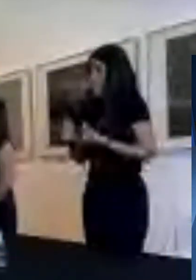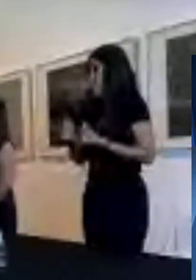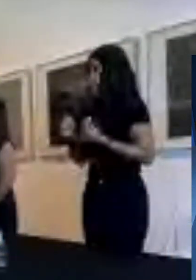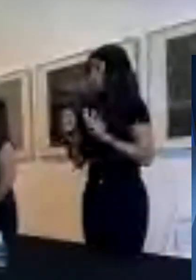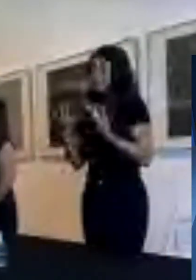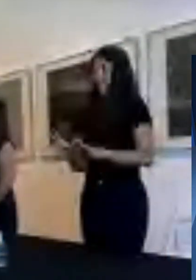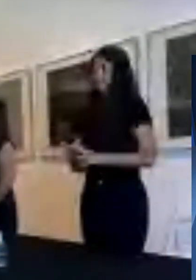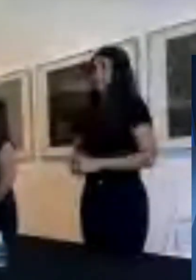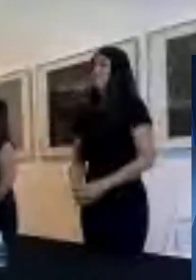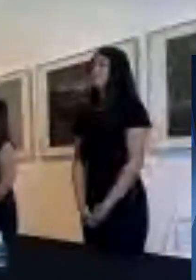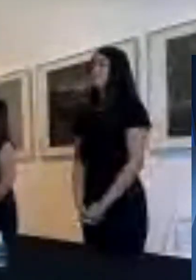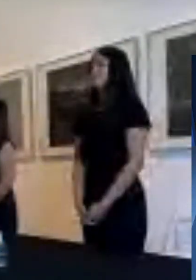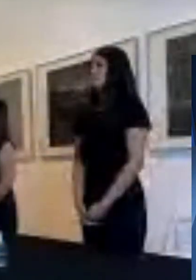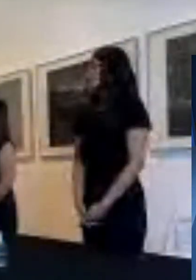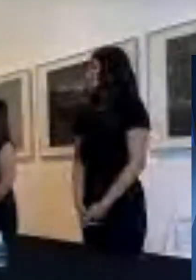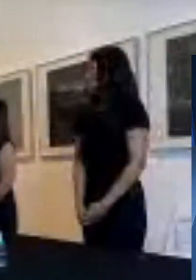Ya.